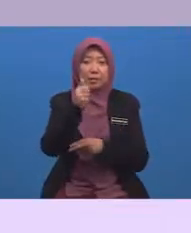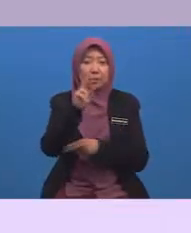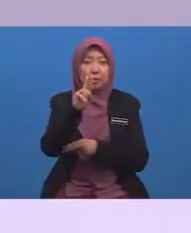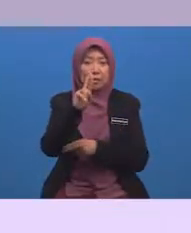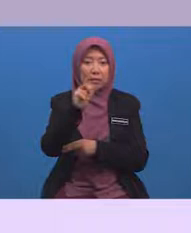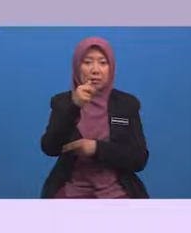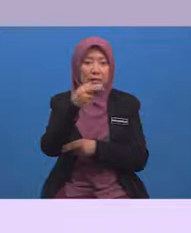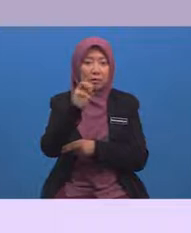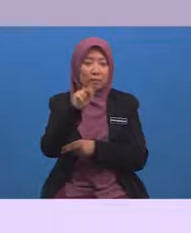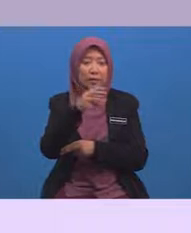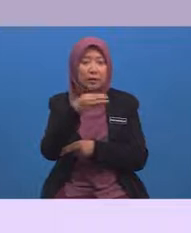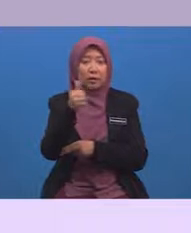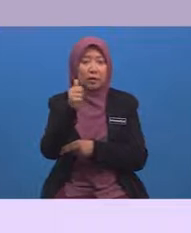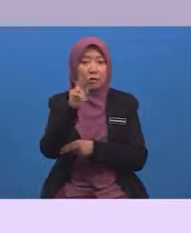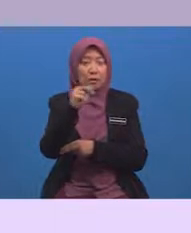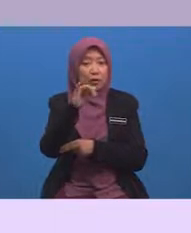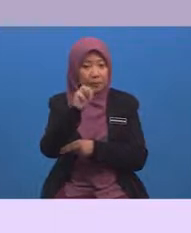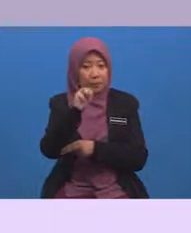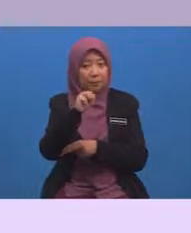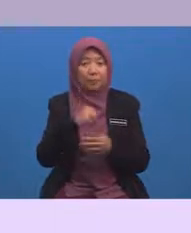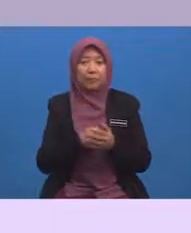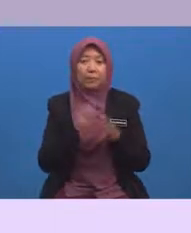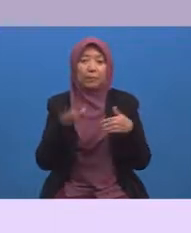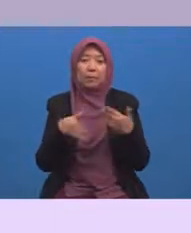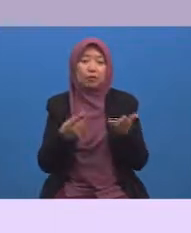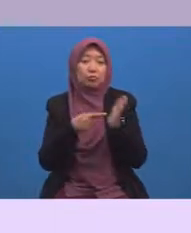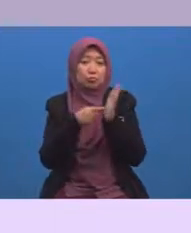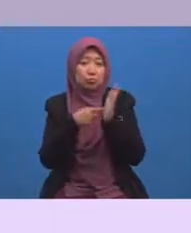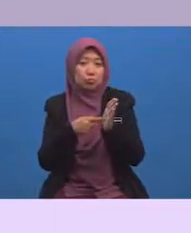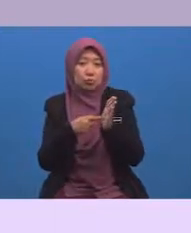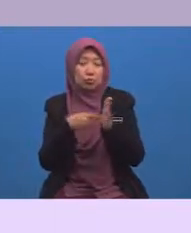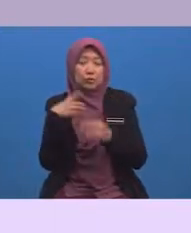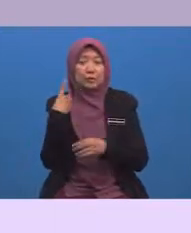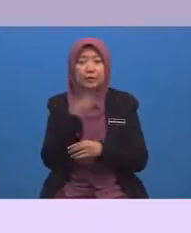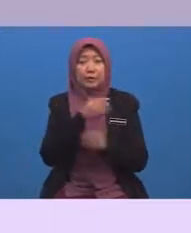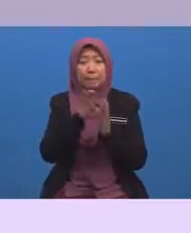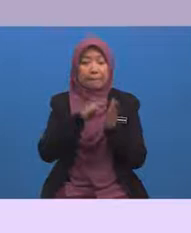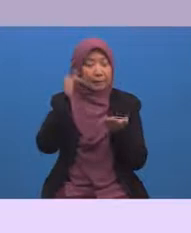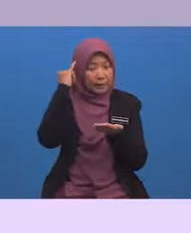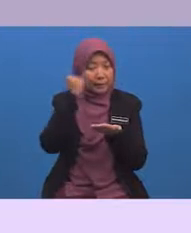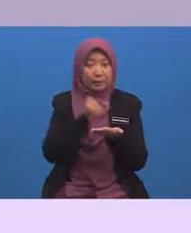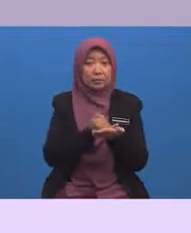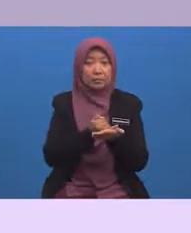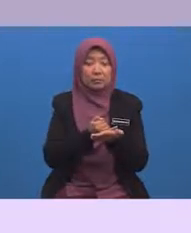Apakah tindakan murid-murid untuk menunjukkan kita beriman dengan Ar-Rahman dan Ar-Rahim?